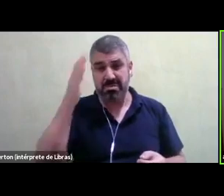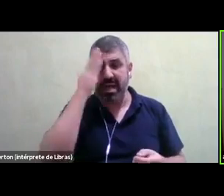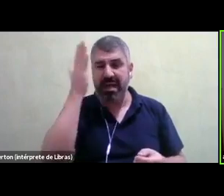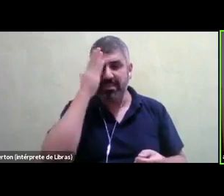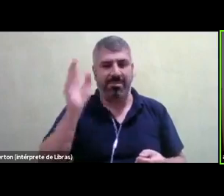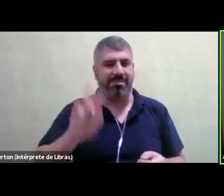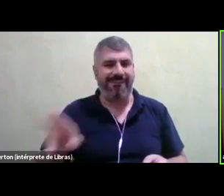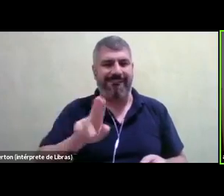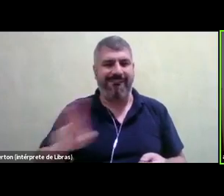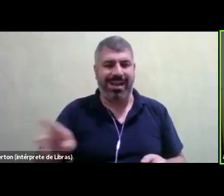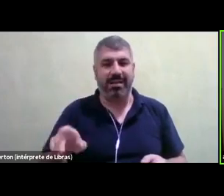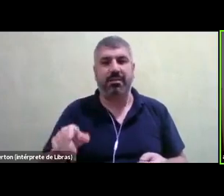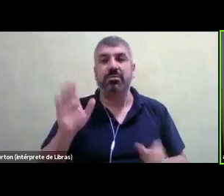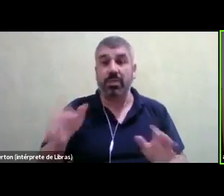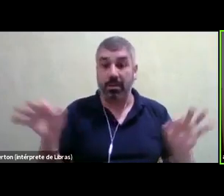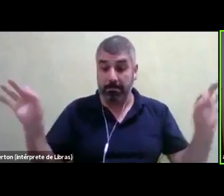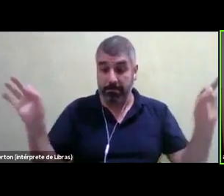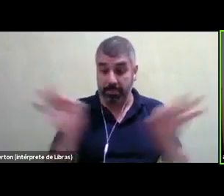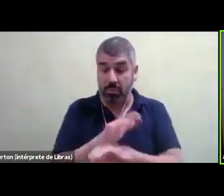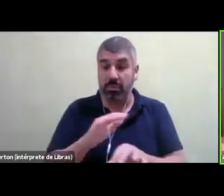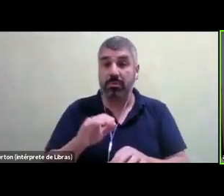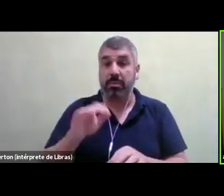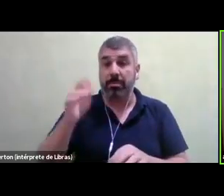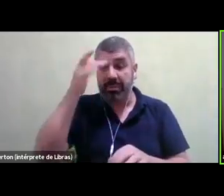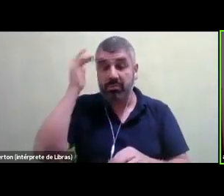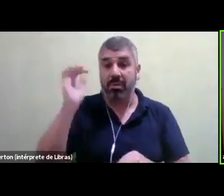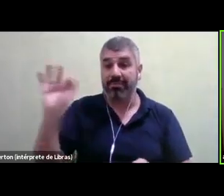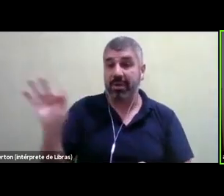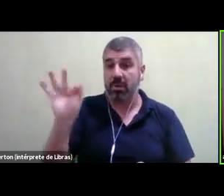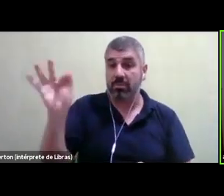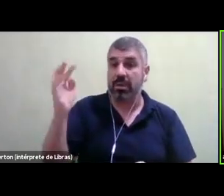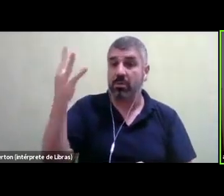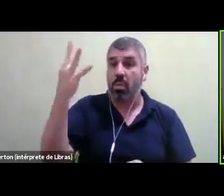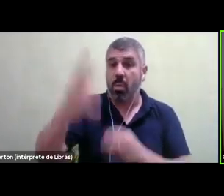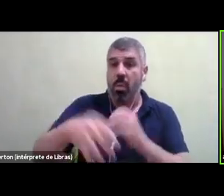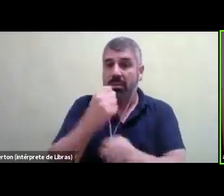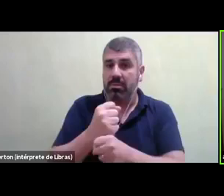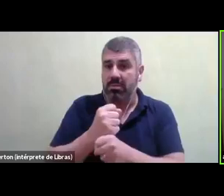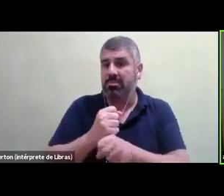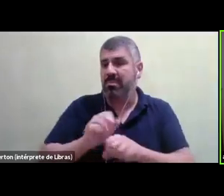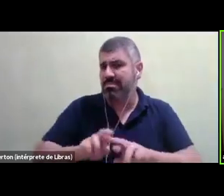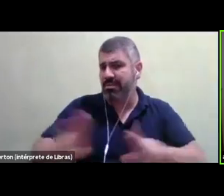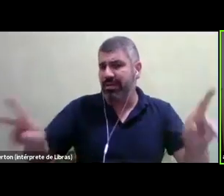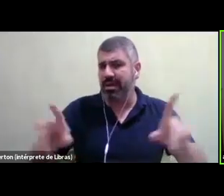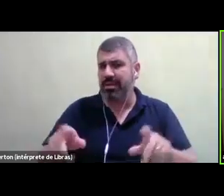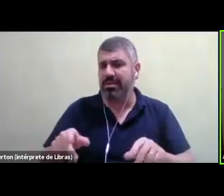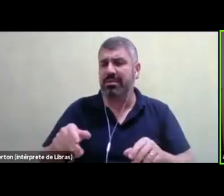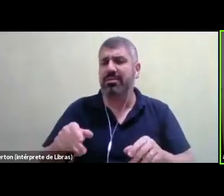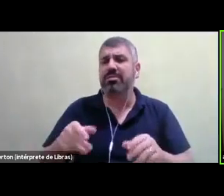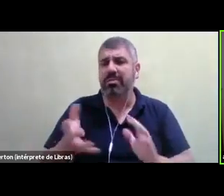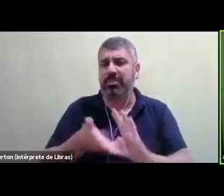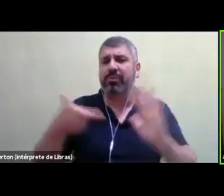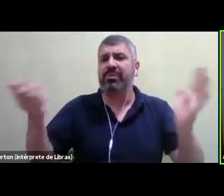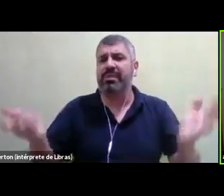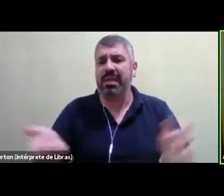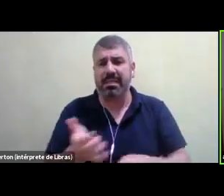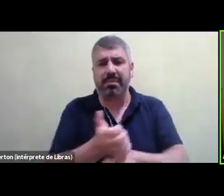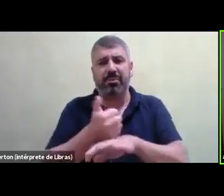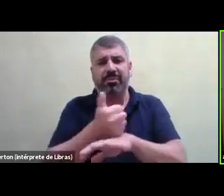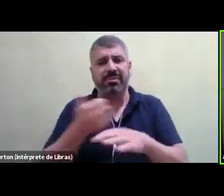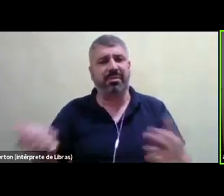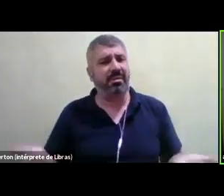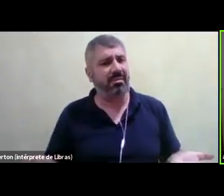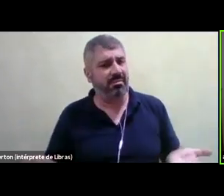uma graduação aí de 4 anos não é a mesma coisa de um teste de proficiência, que simplesmente atesta que você tem ou não um